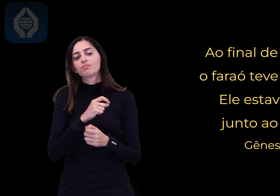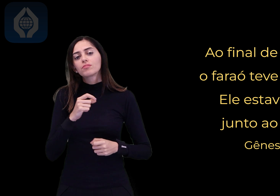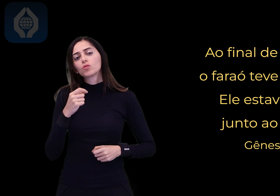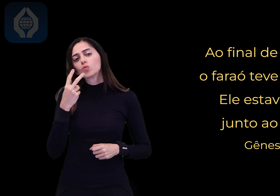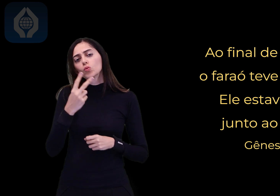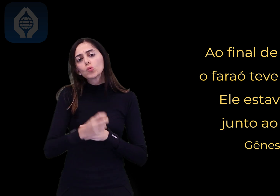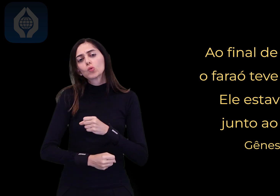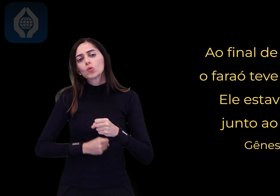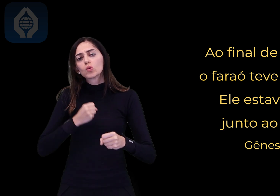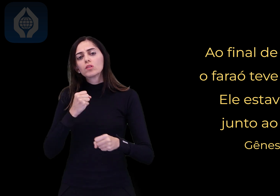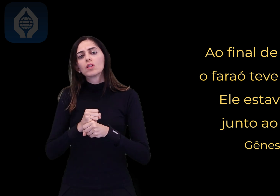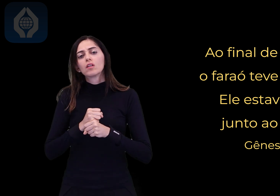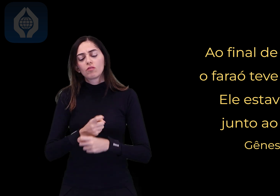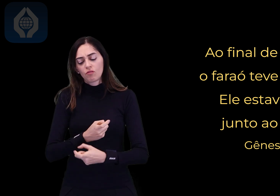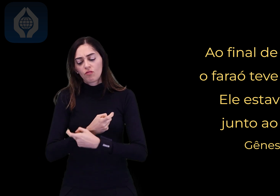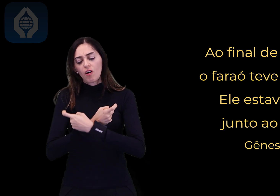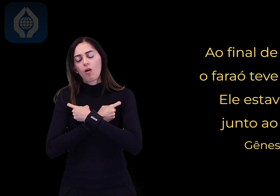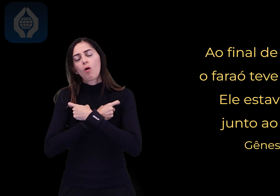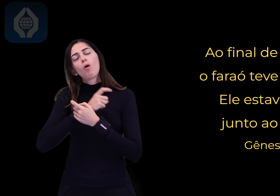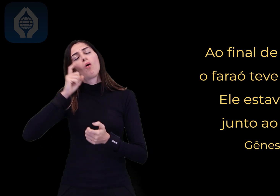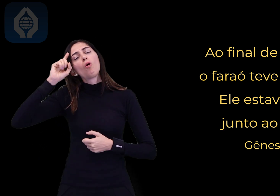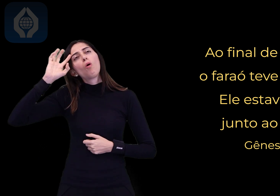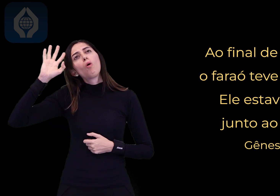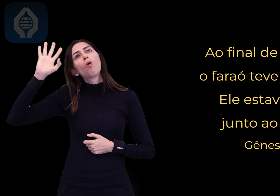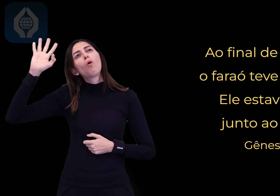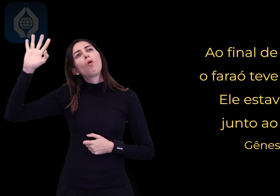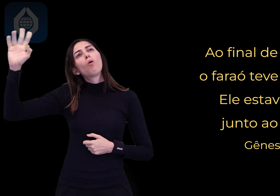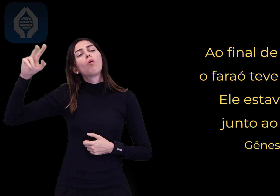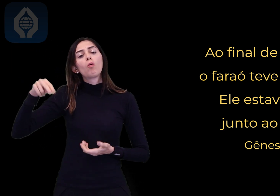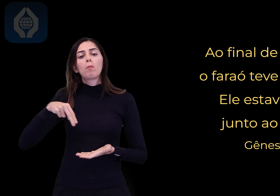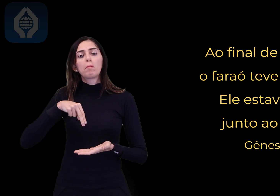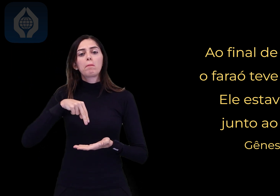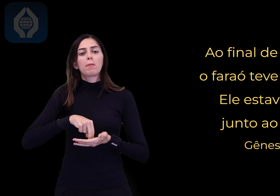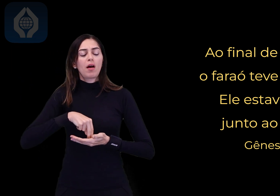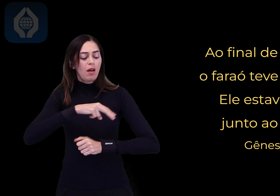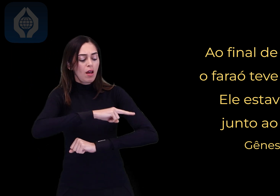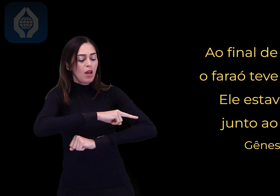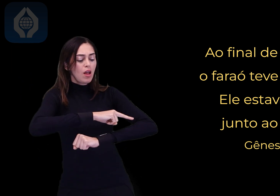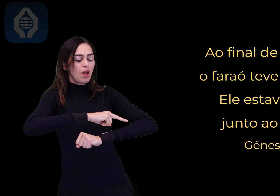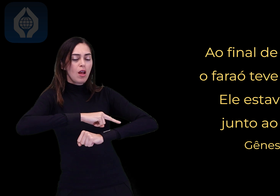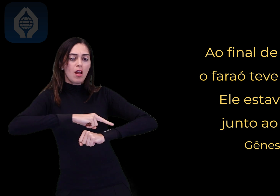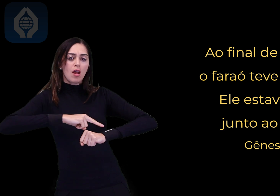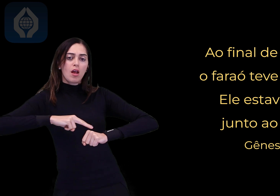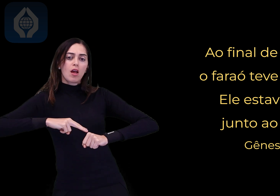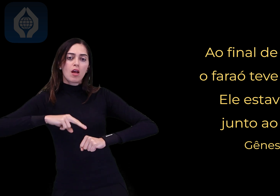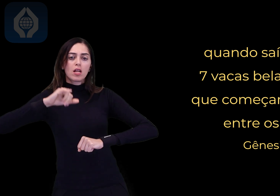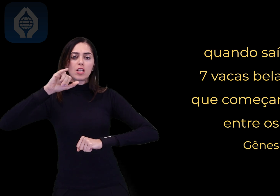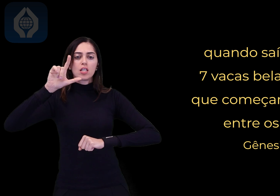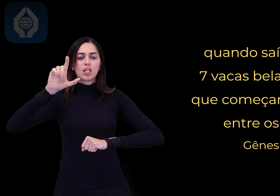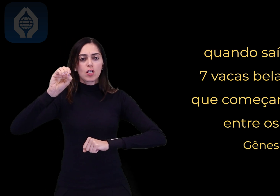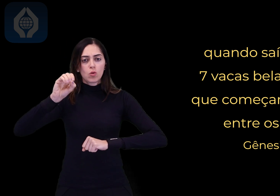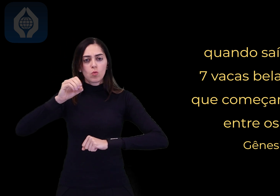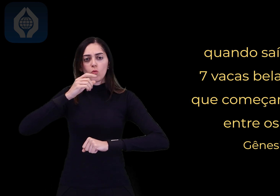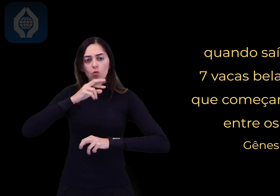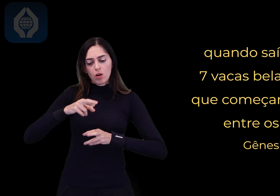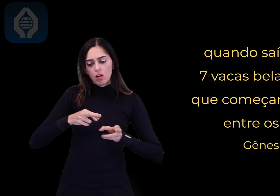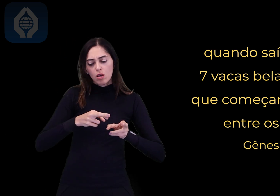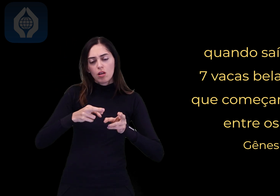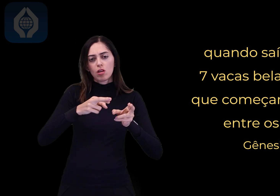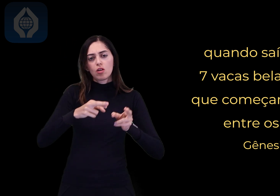Ao final de 2 anos, o Faraó teve um sonho. Ele estava em pé junto ao rio Nilo. Quando saíram do rio, 7